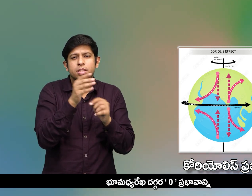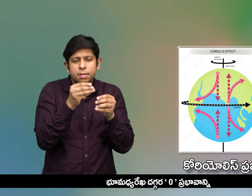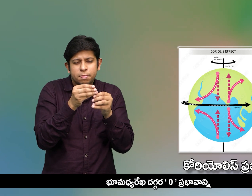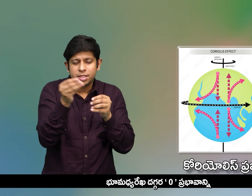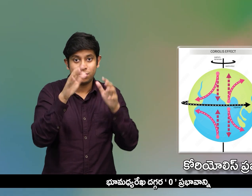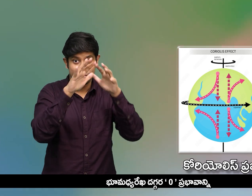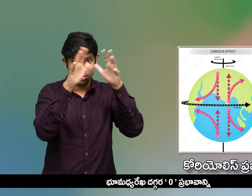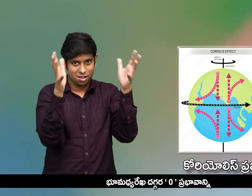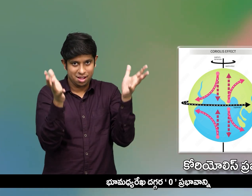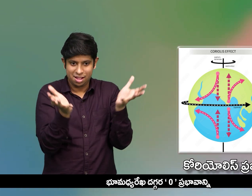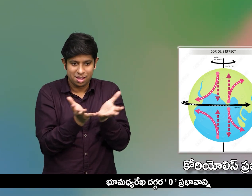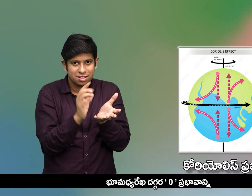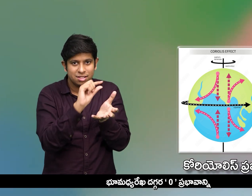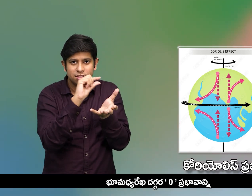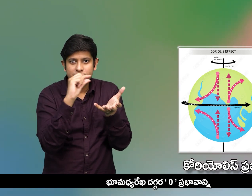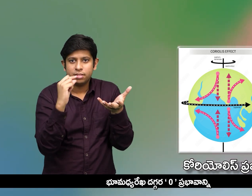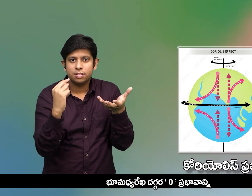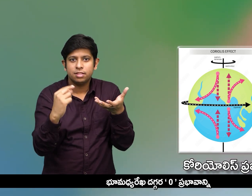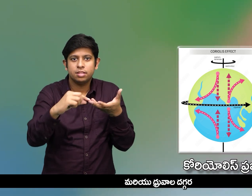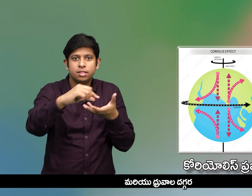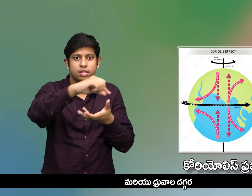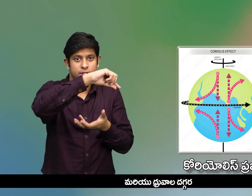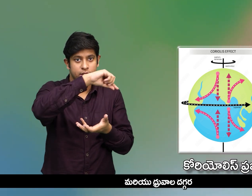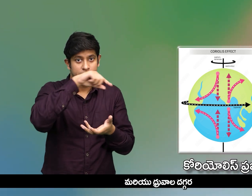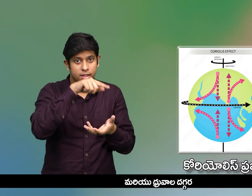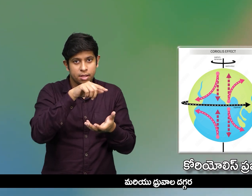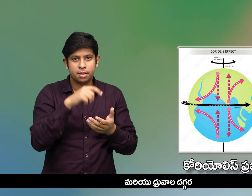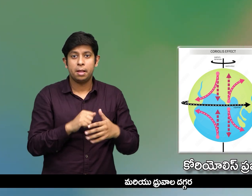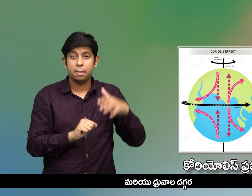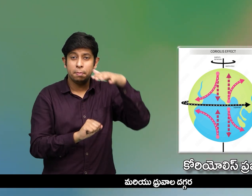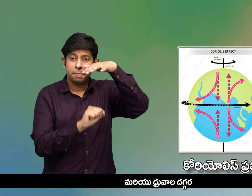భూమధ్యరేఖ దగ్గర 0 ప్రభావాన్ని మరియు ధ్రువాల దగ్గర